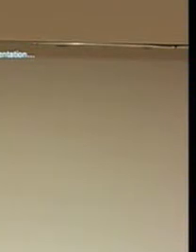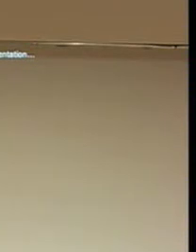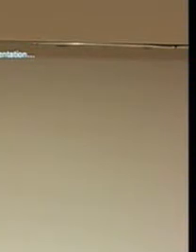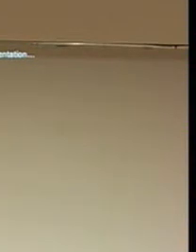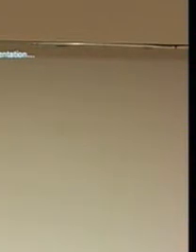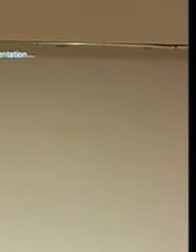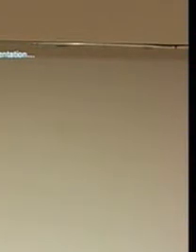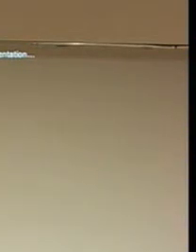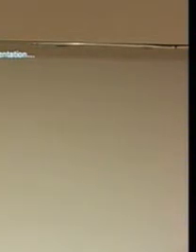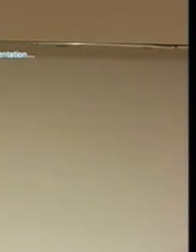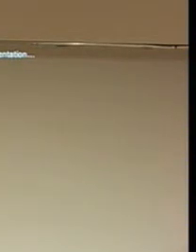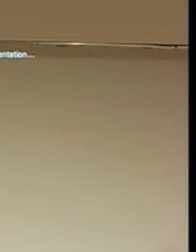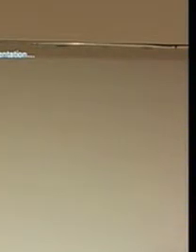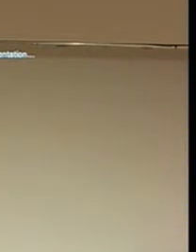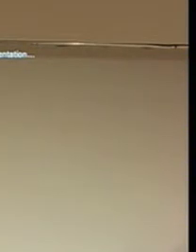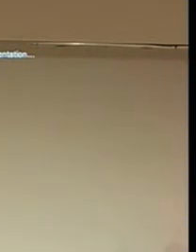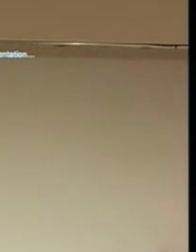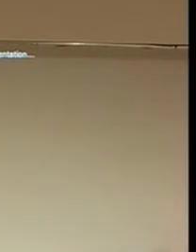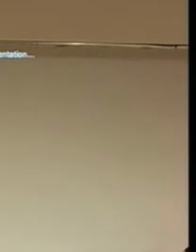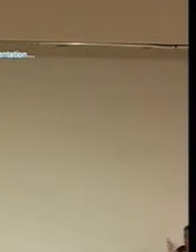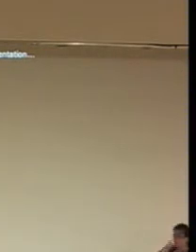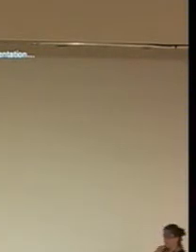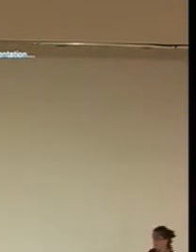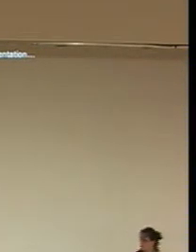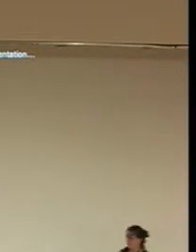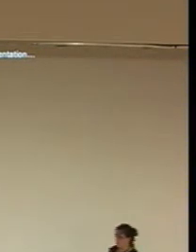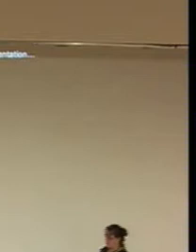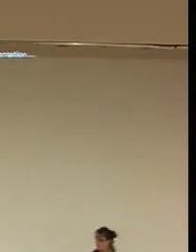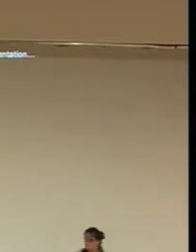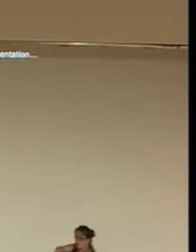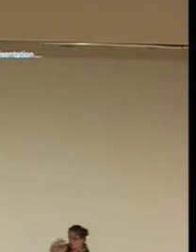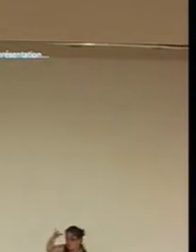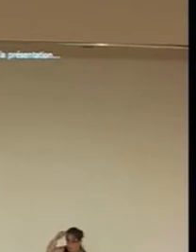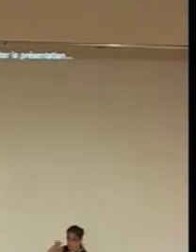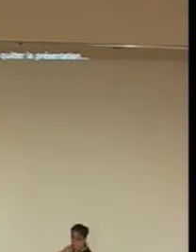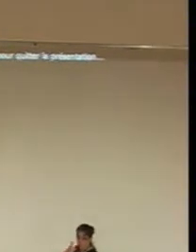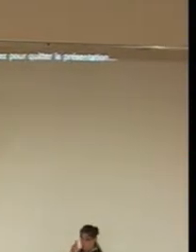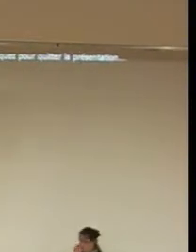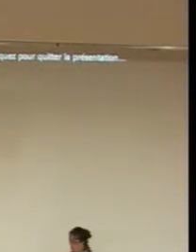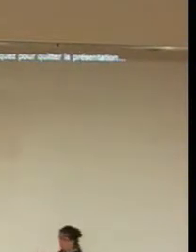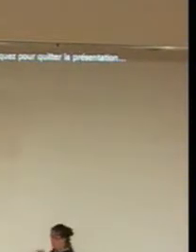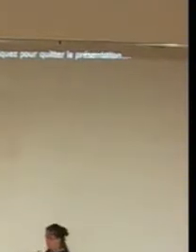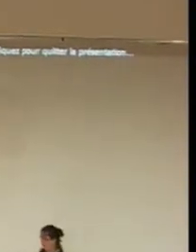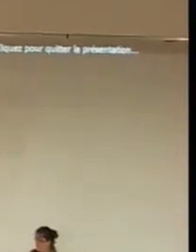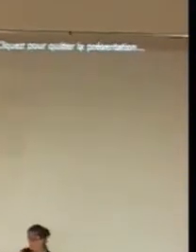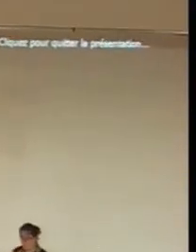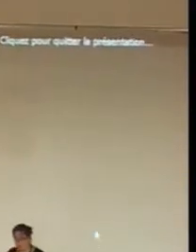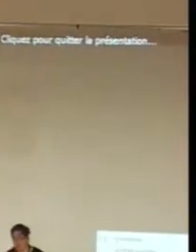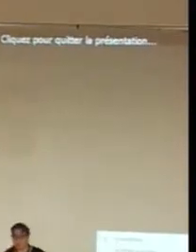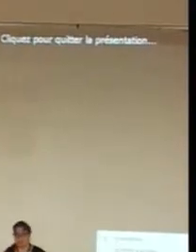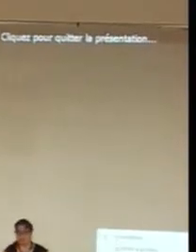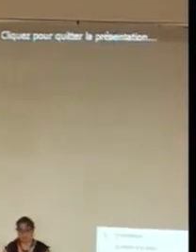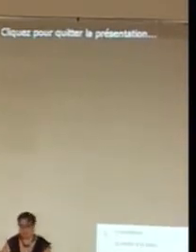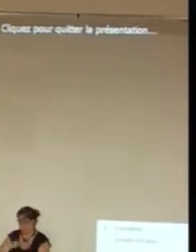Merci à toi. Et j'ai oublié une toute petite chose. C'est de signaler, mais vous l'avez tous vu, que cette conférence est